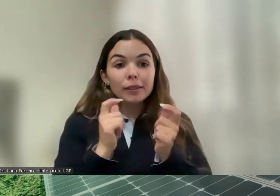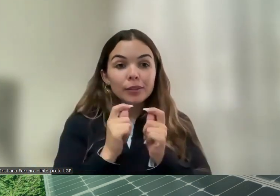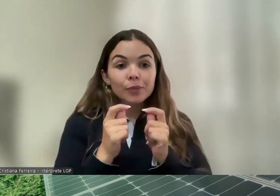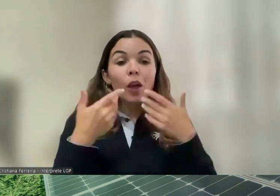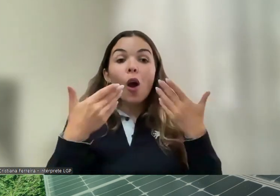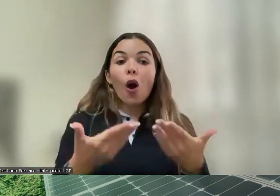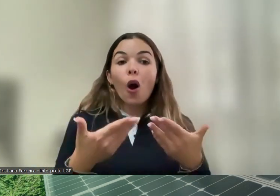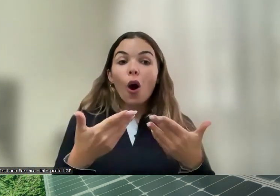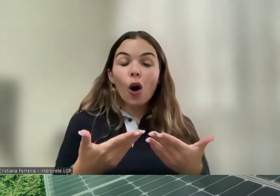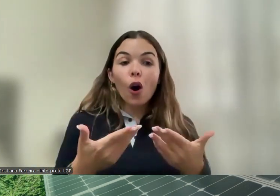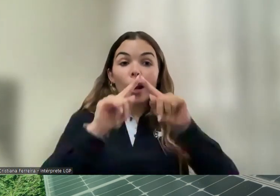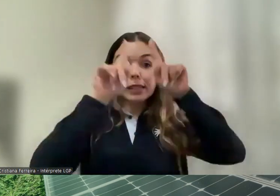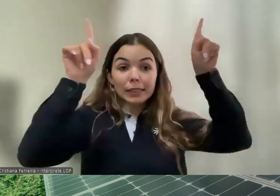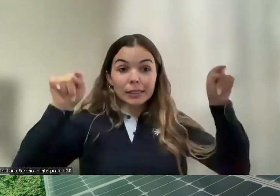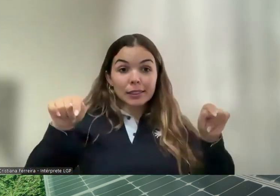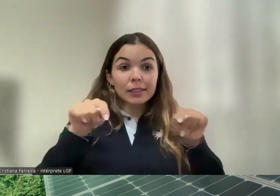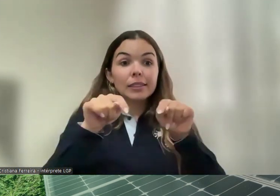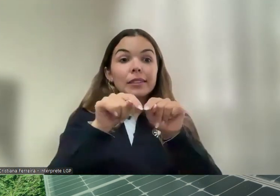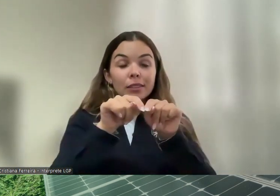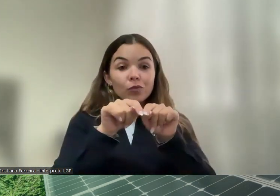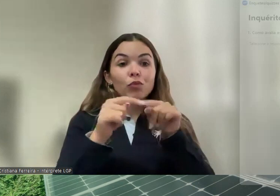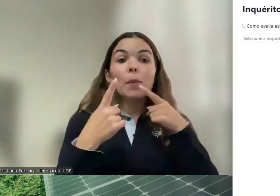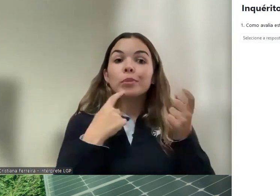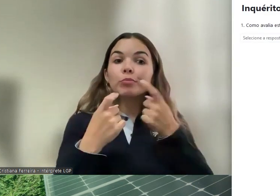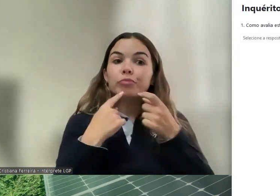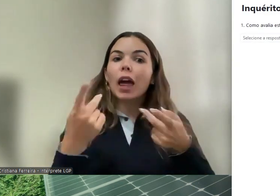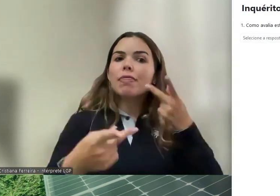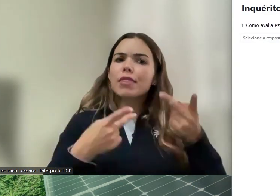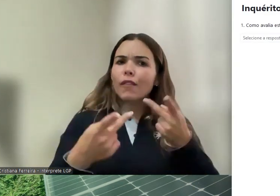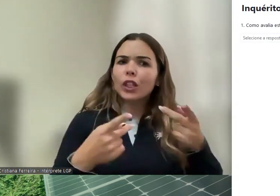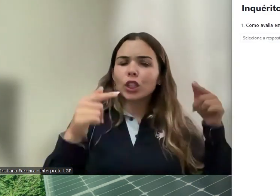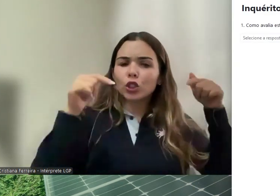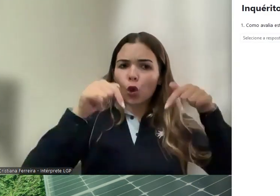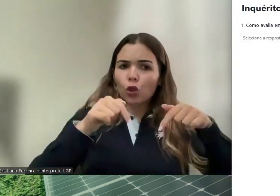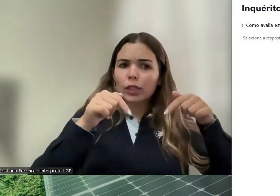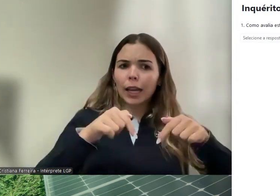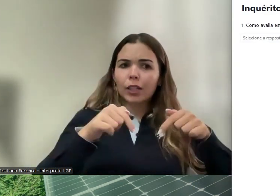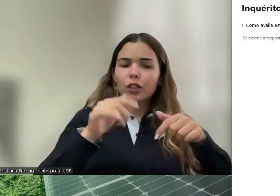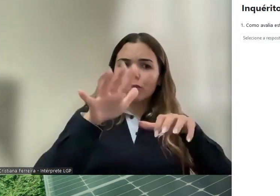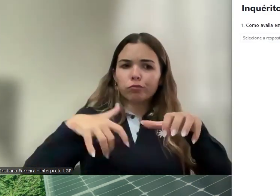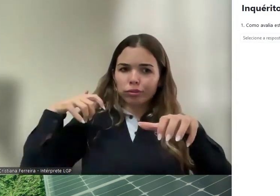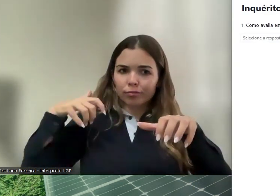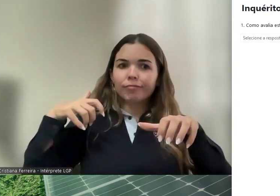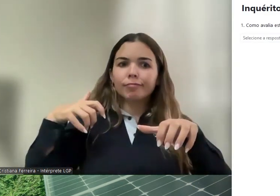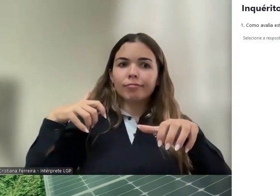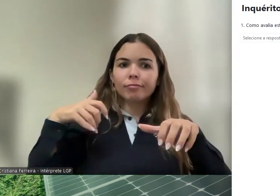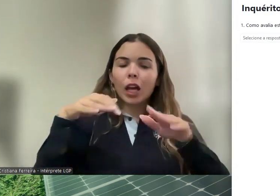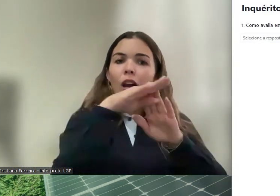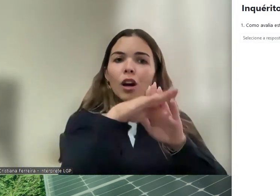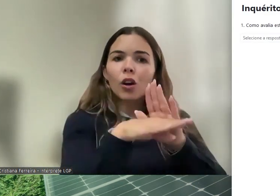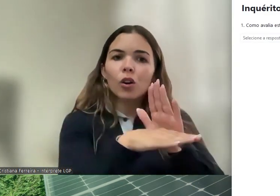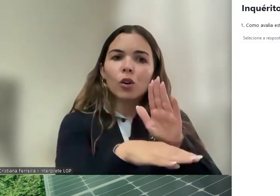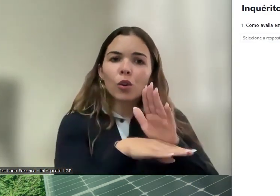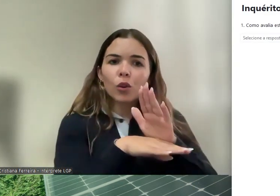agora partilhar no ecrã um inquérito de avaliação do interesse desta conferência. O programa de formação do INA